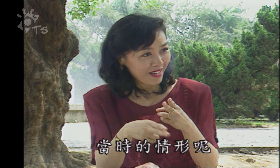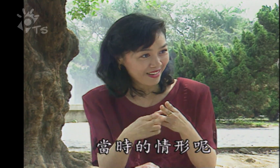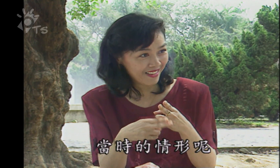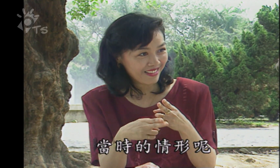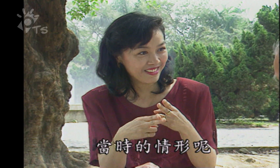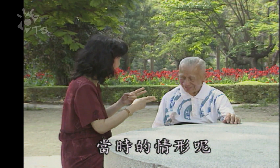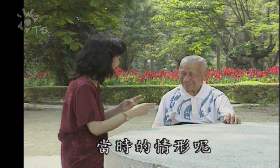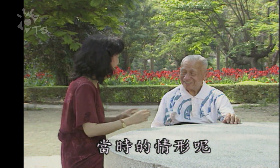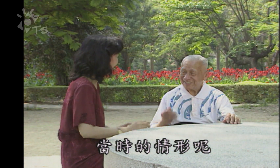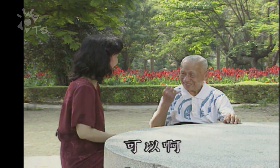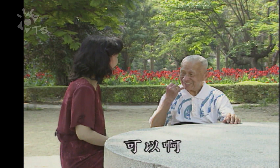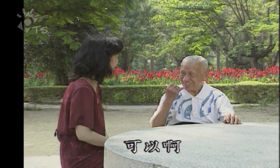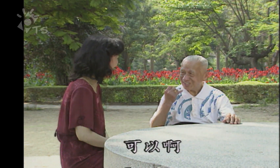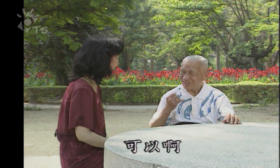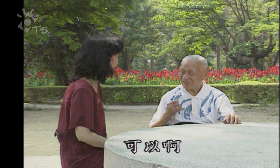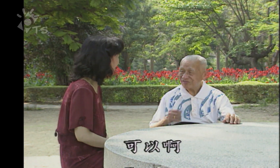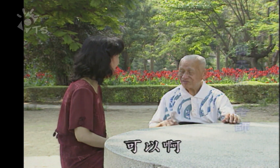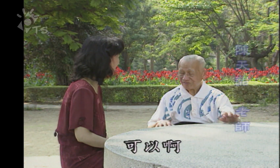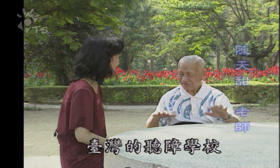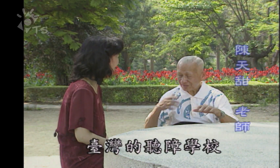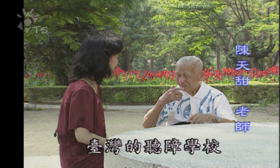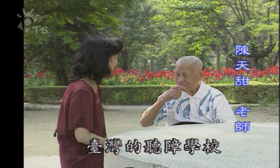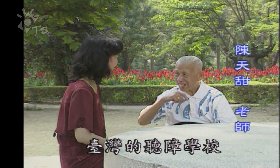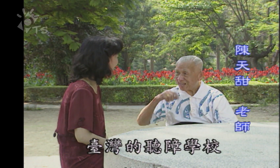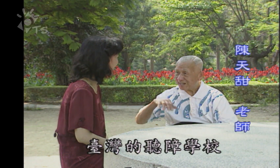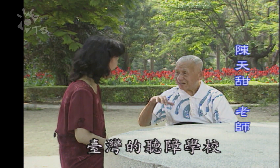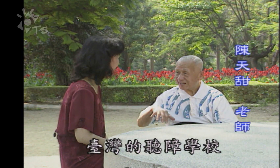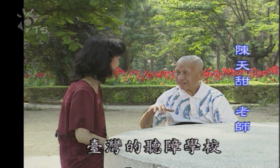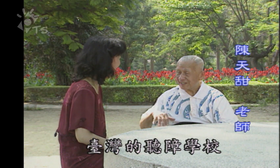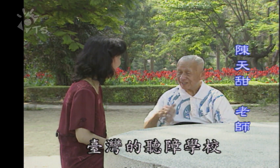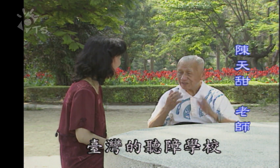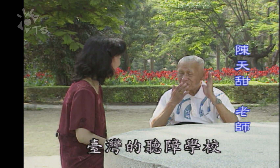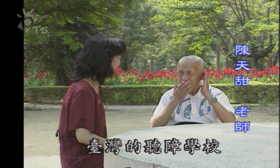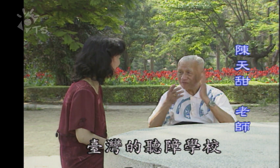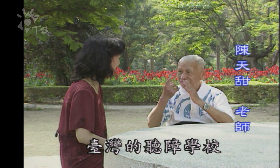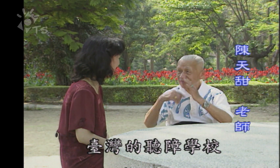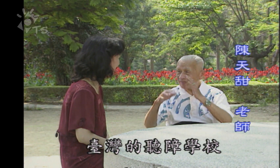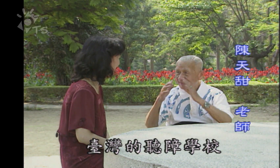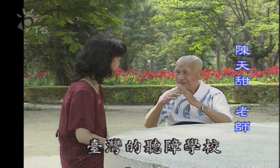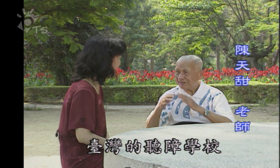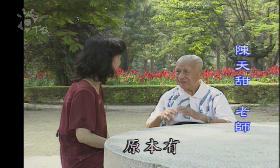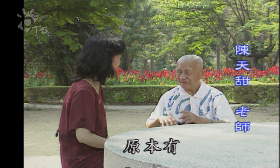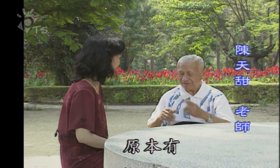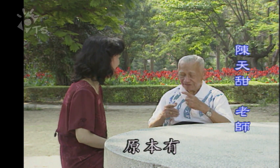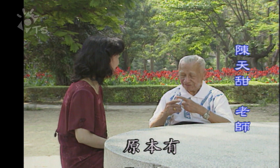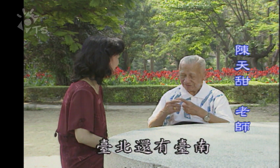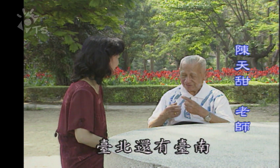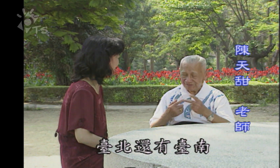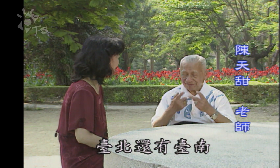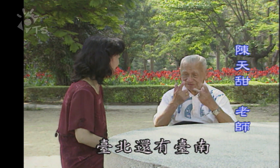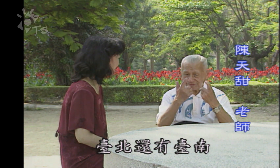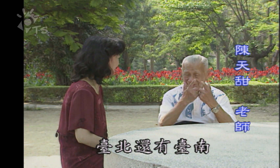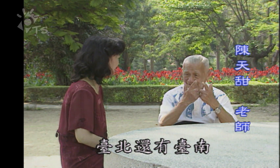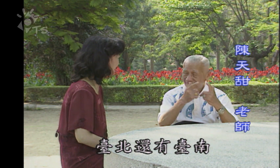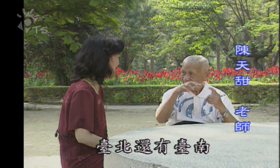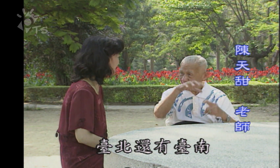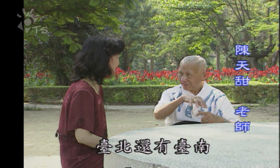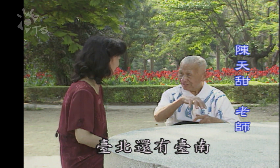呢？ 可以啊。台湾的这个听障学校啊，原本呢有台北啊，还有